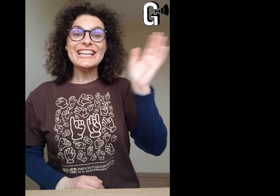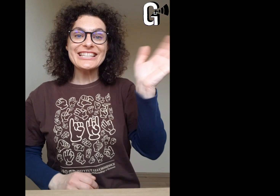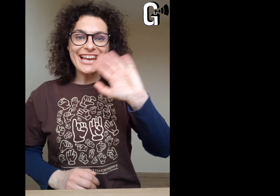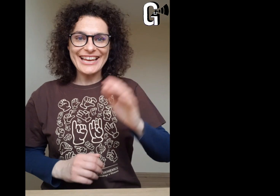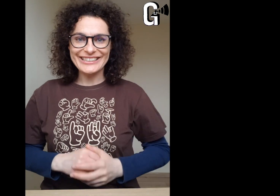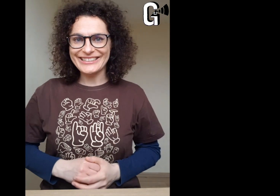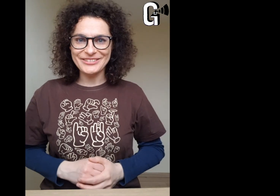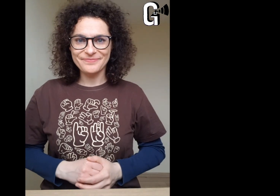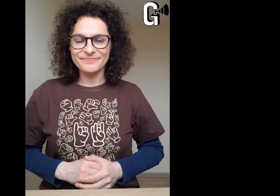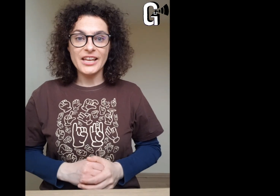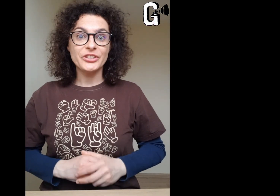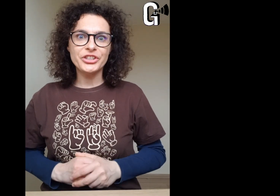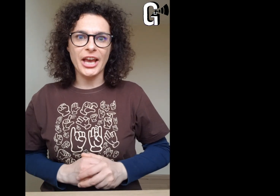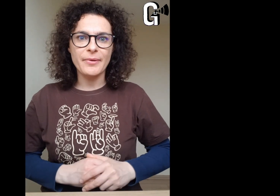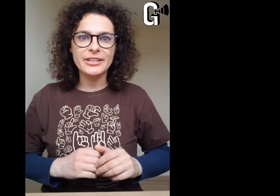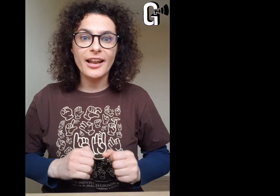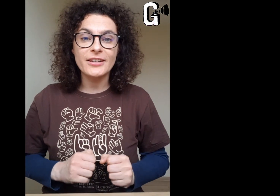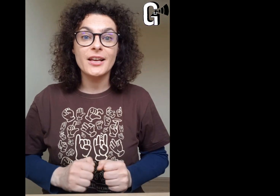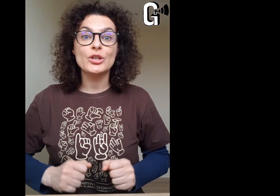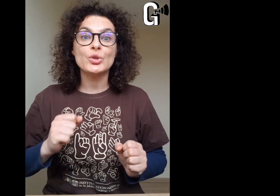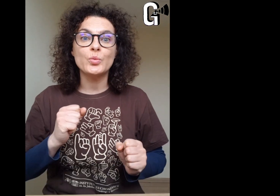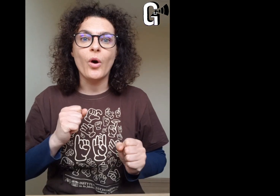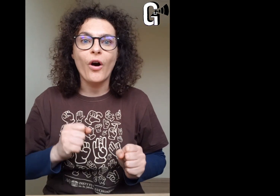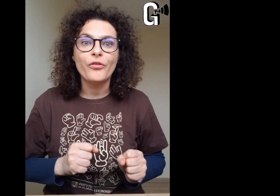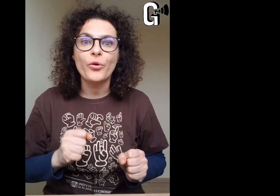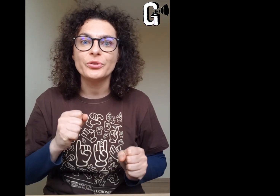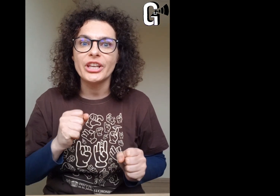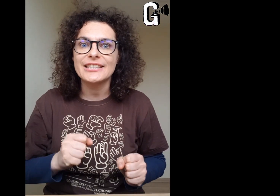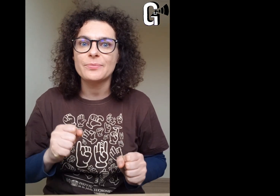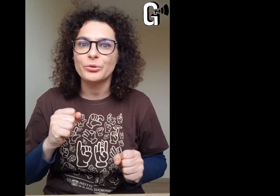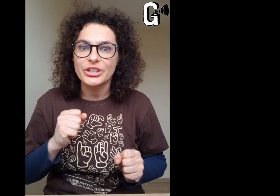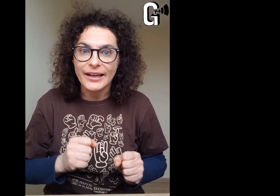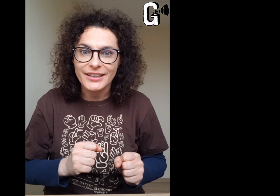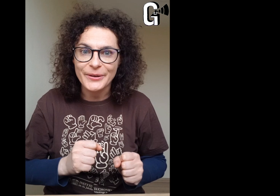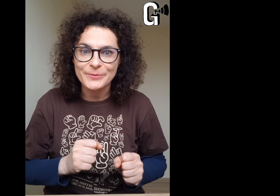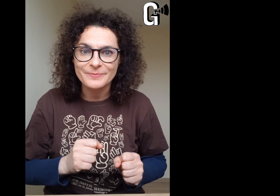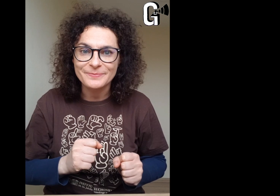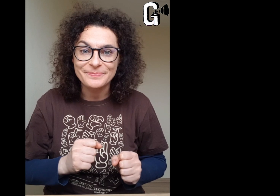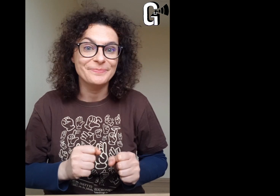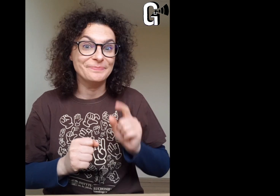Cześć, cześć! Dzisiaj mamy dla Was słuchową niespodziankę.